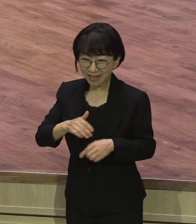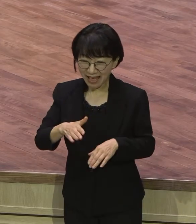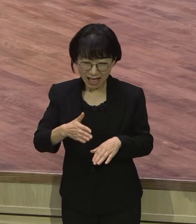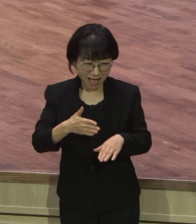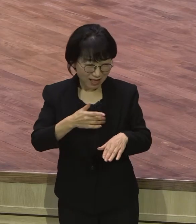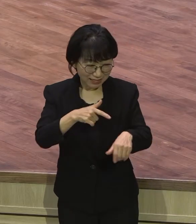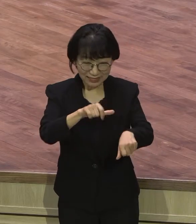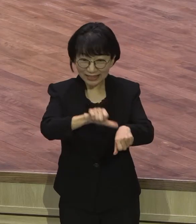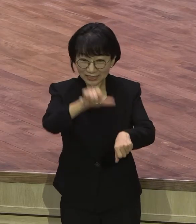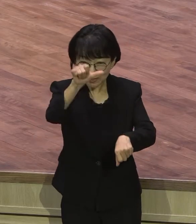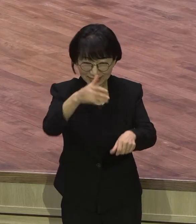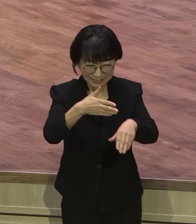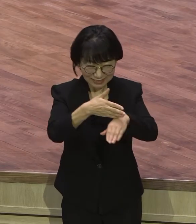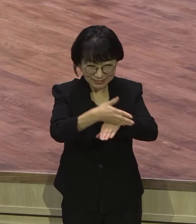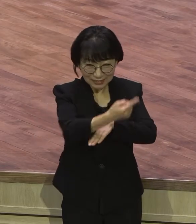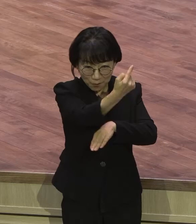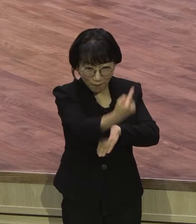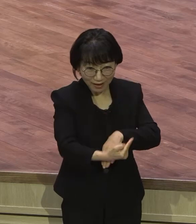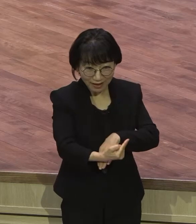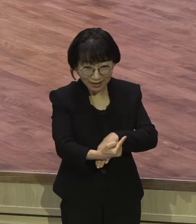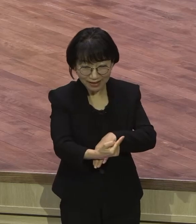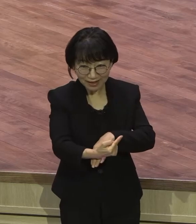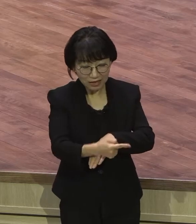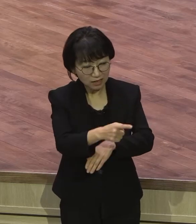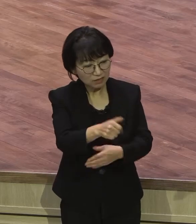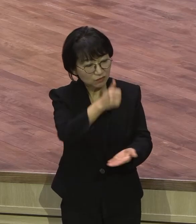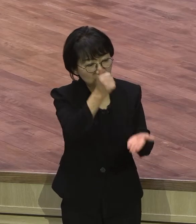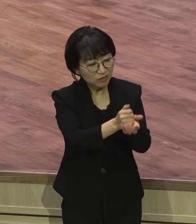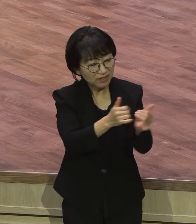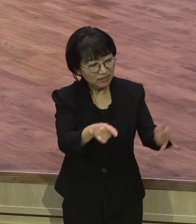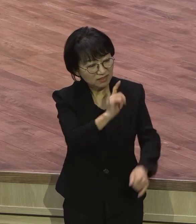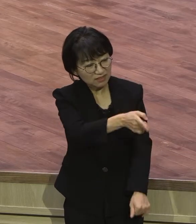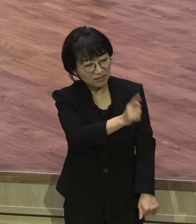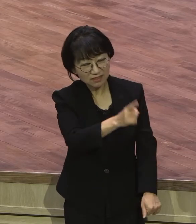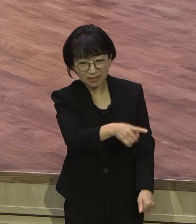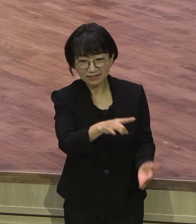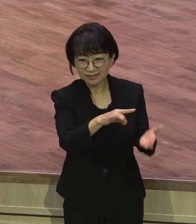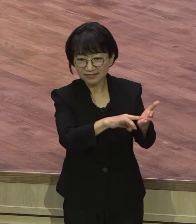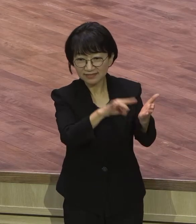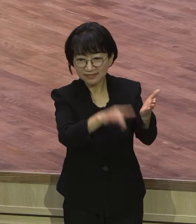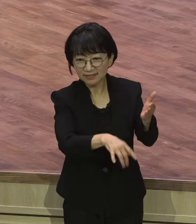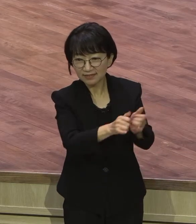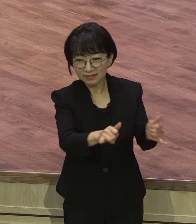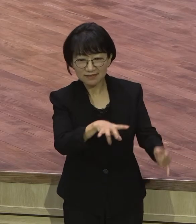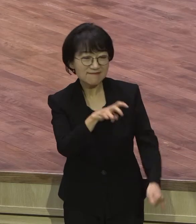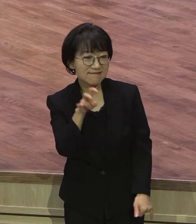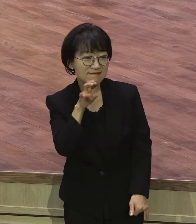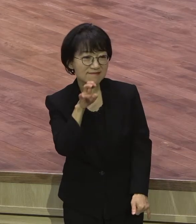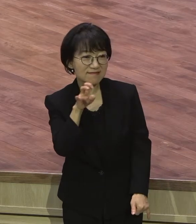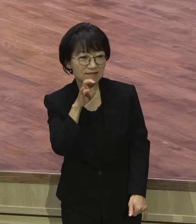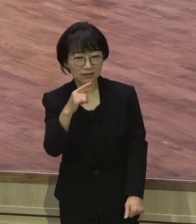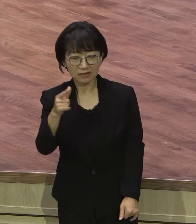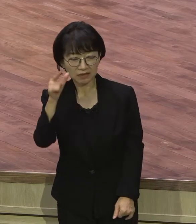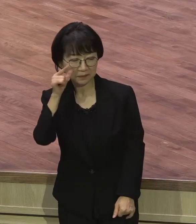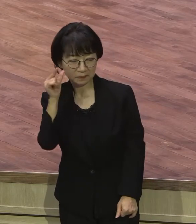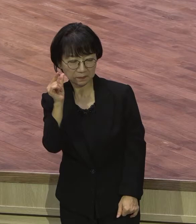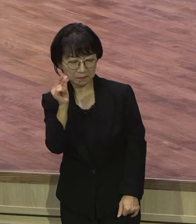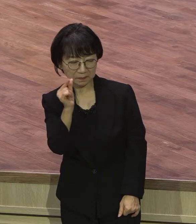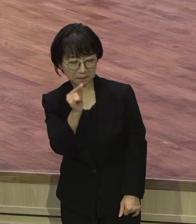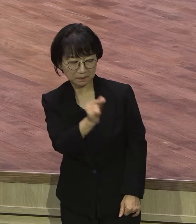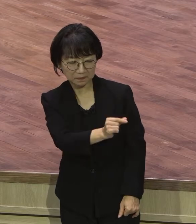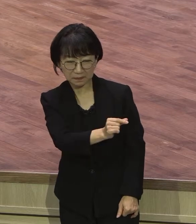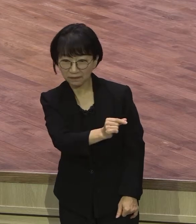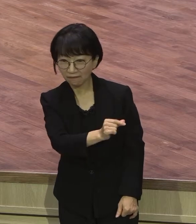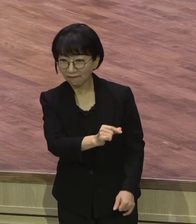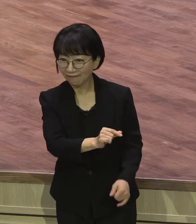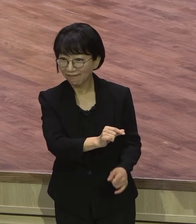오후에 마지막으로 온 자들은 당시 죄인 취급, 사람 취급 못 받던 세리 창녀들, 세리 창기들을